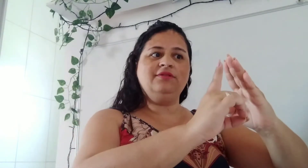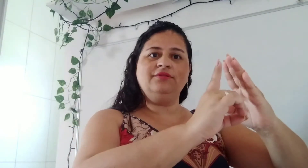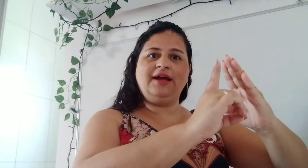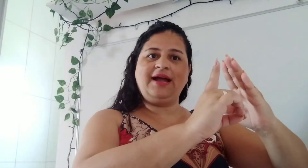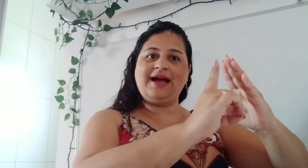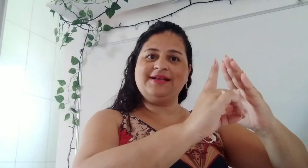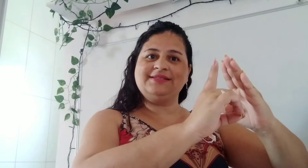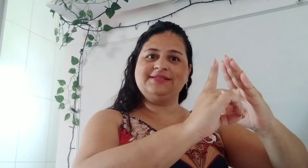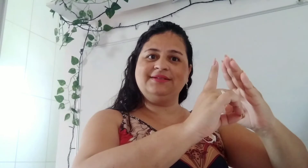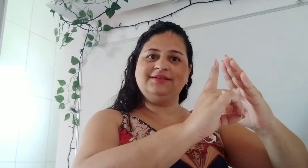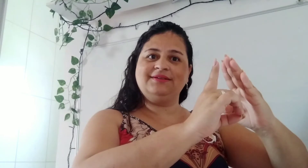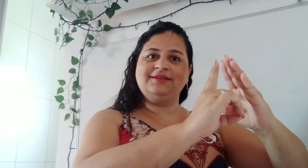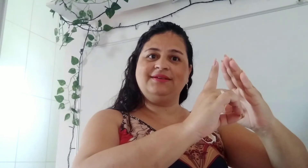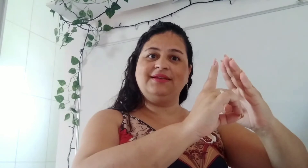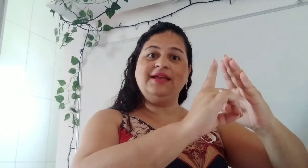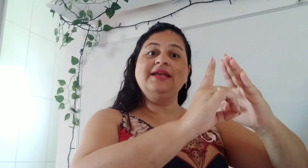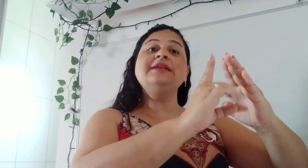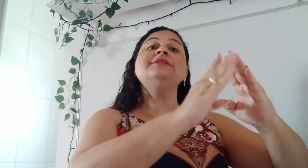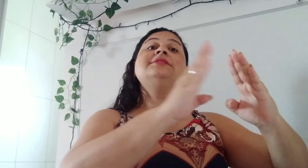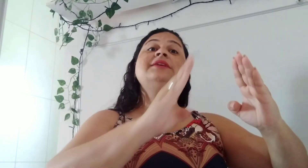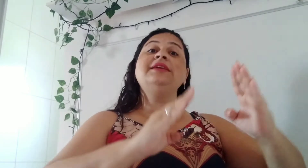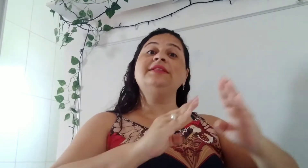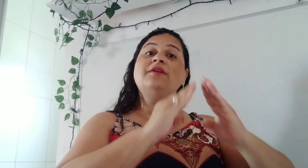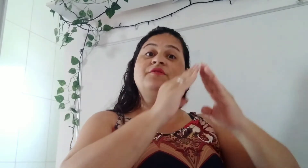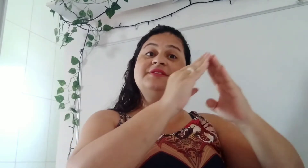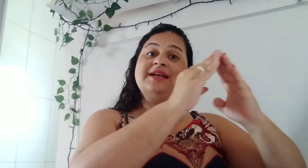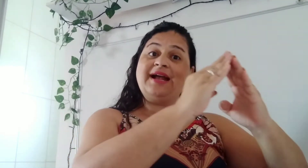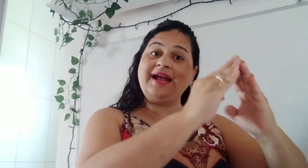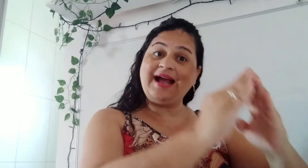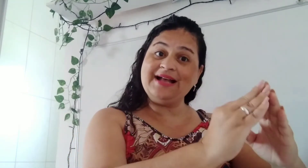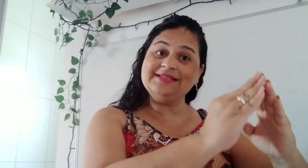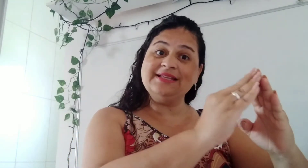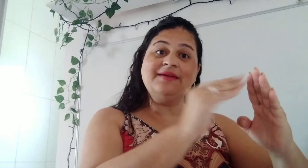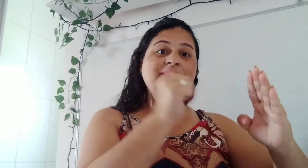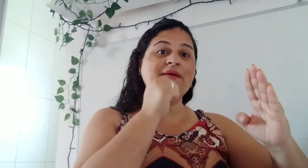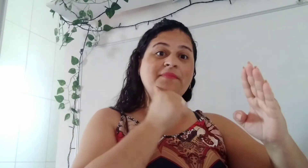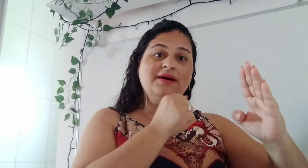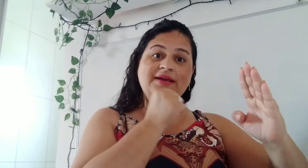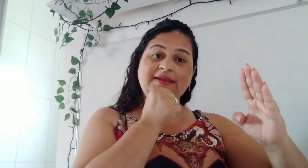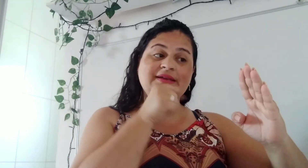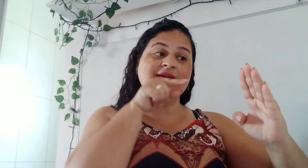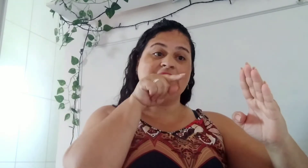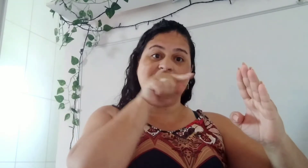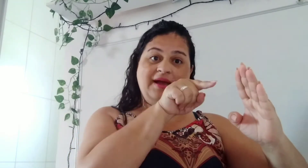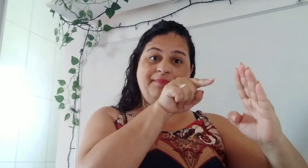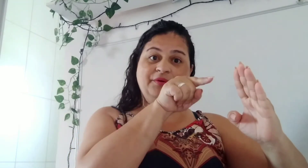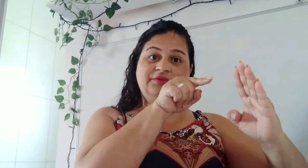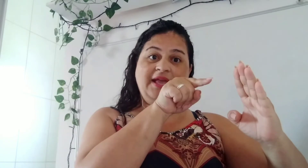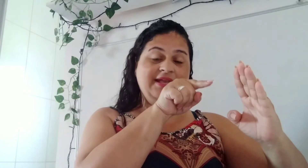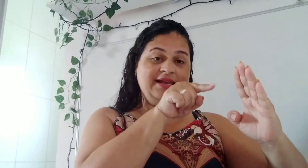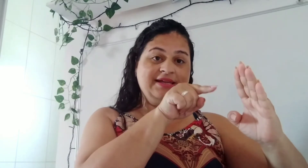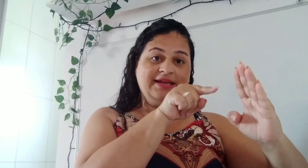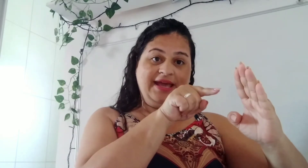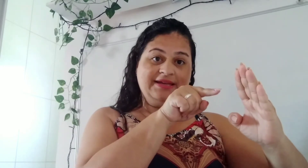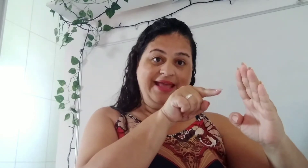da casa, em seguida eu fiz a casa da minha mãe e apontei que era